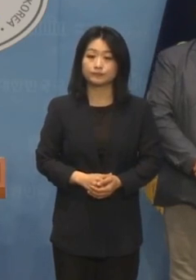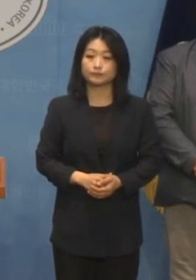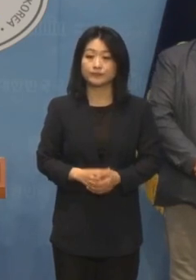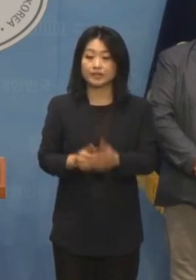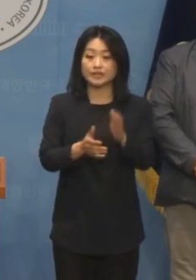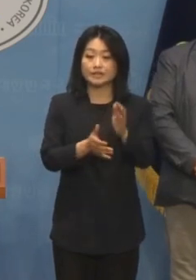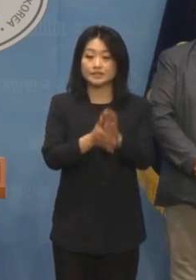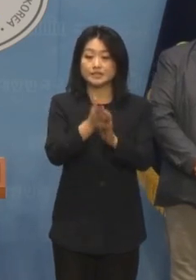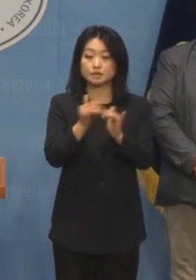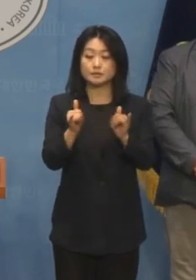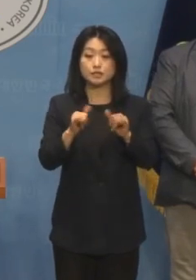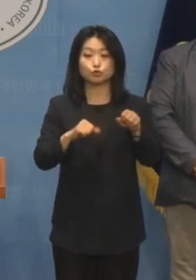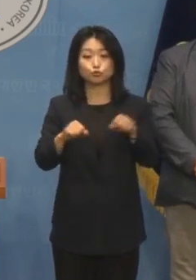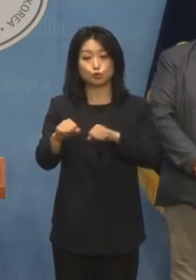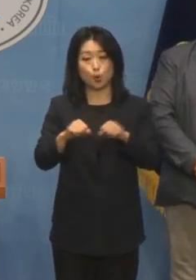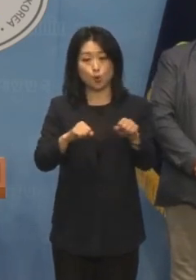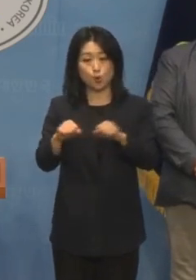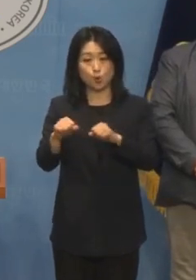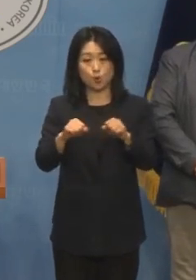시민운동